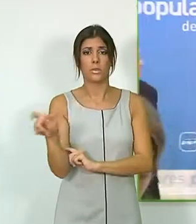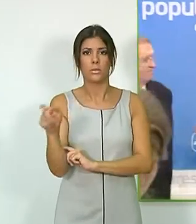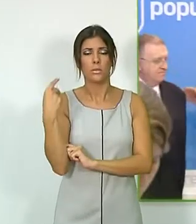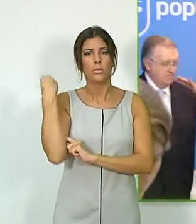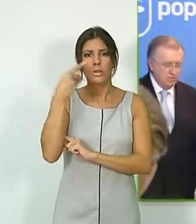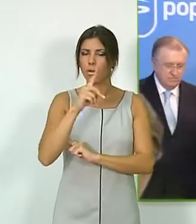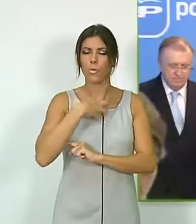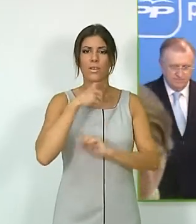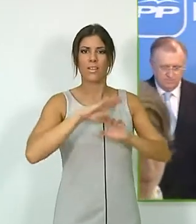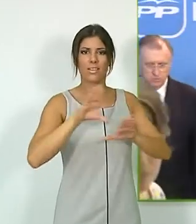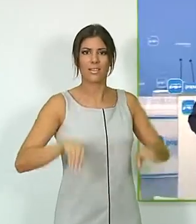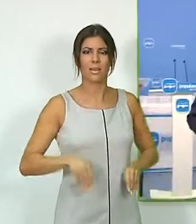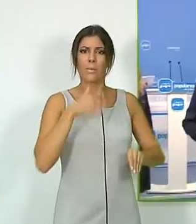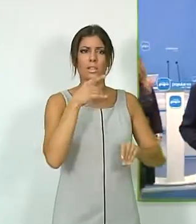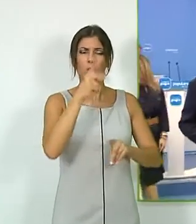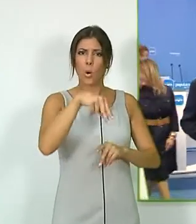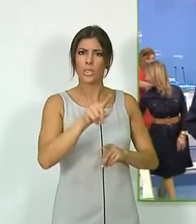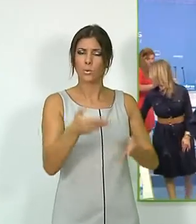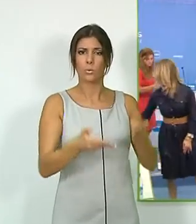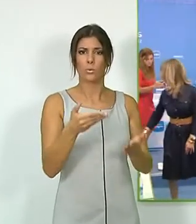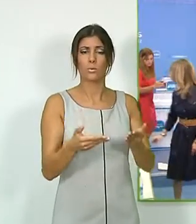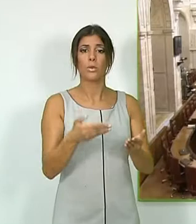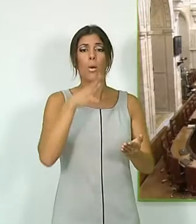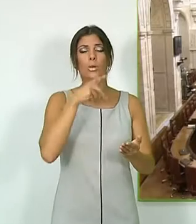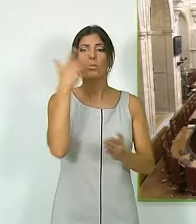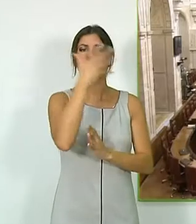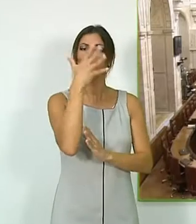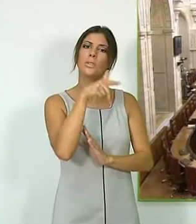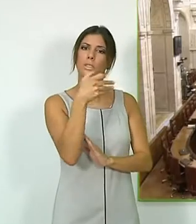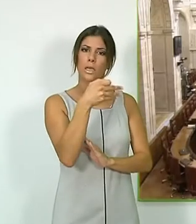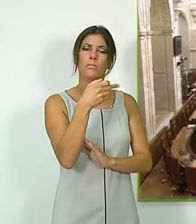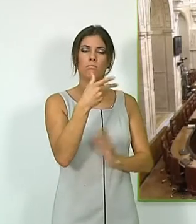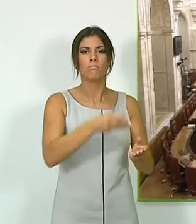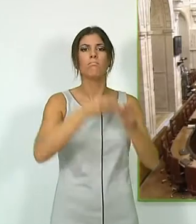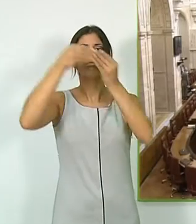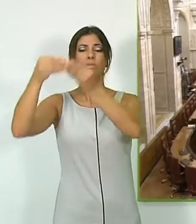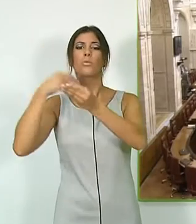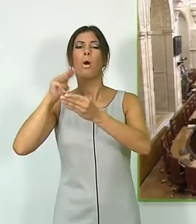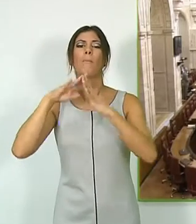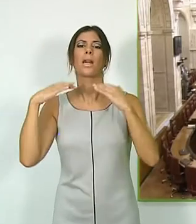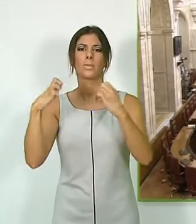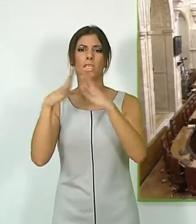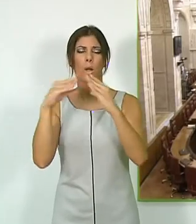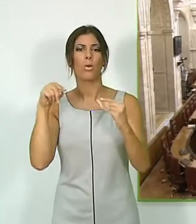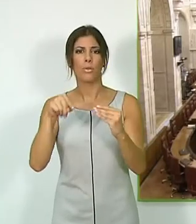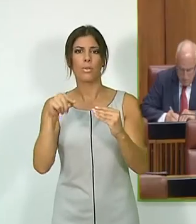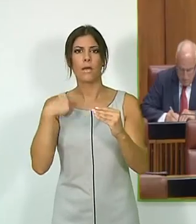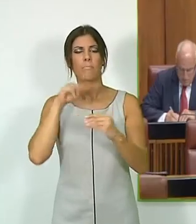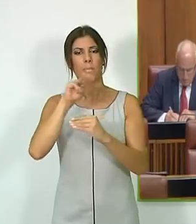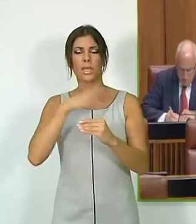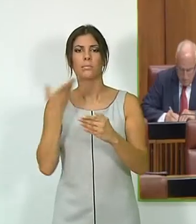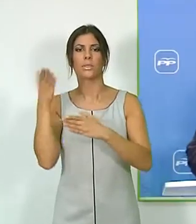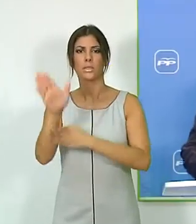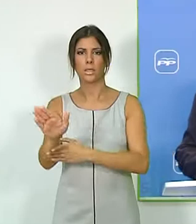ciudadanos. Algo que es inaceptable, además de irregular e injusto. Las sospechas serán trasladadas al Parlamento de Andalucía por el